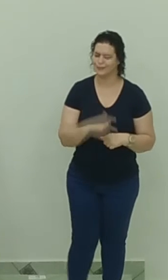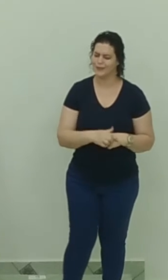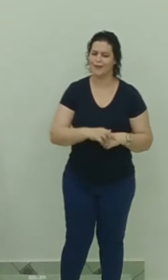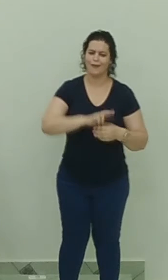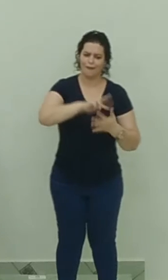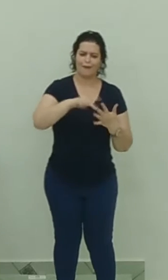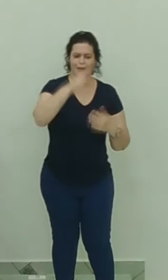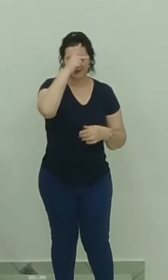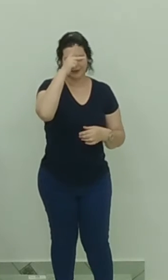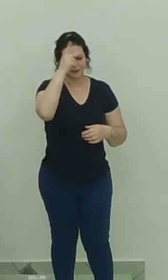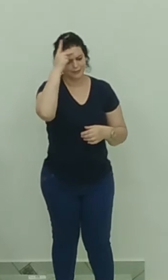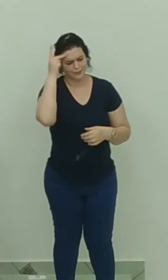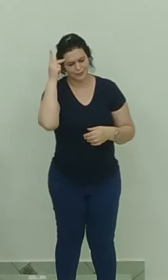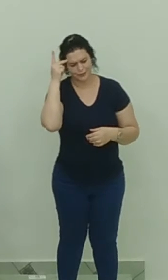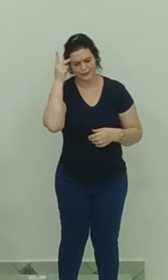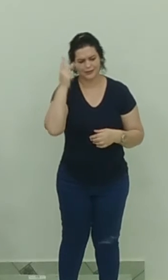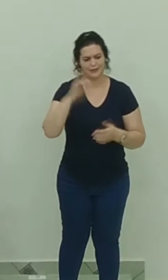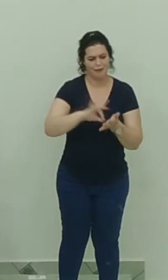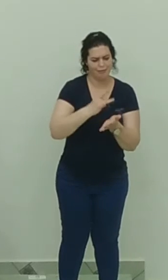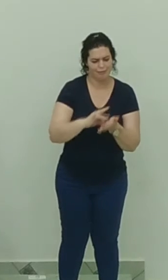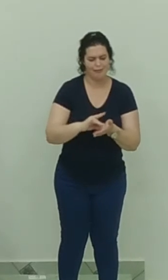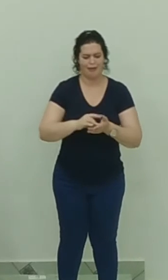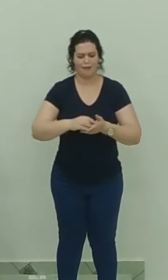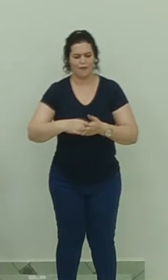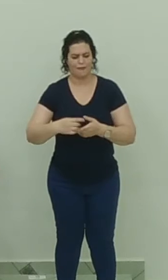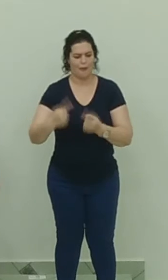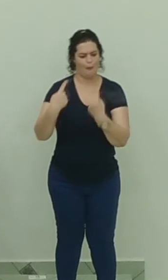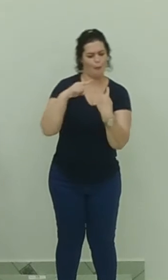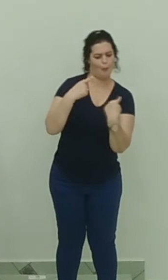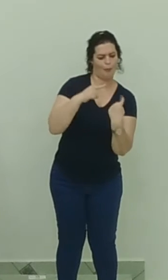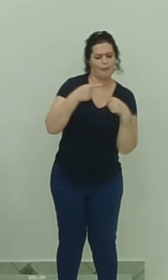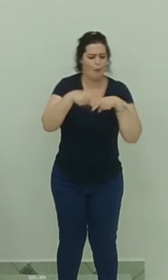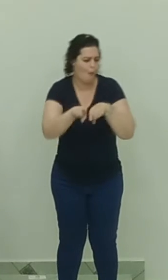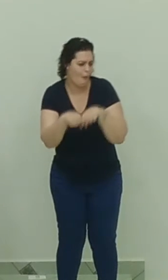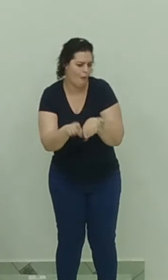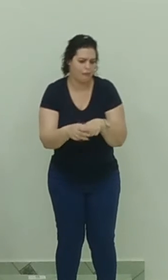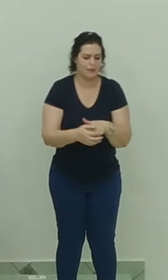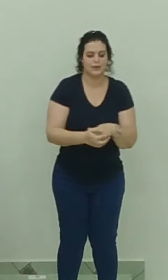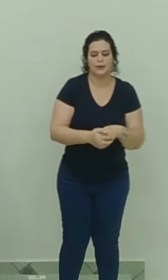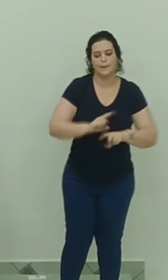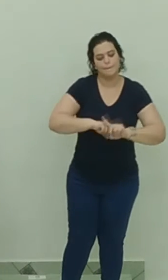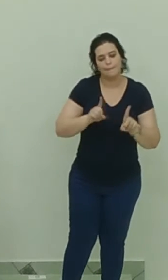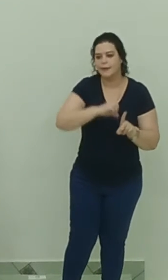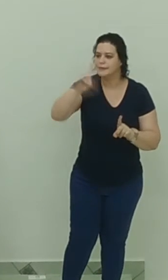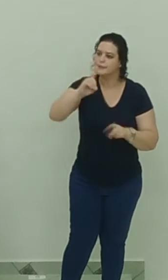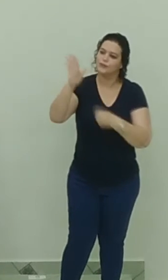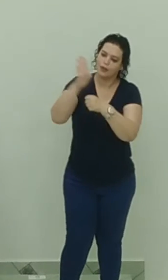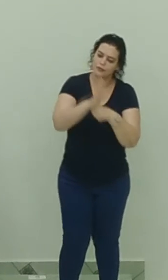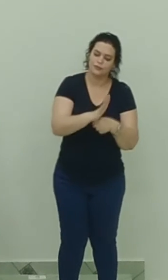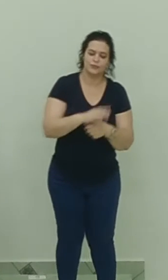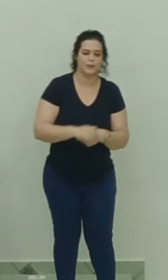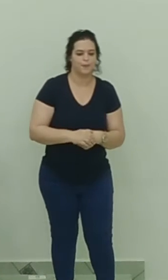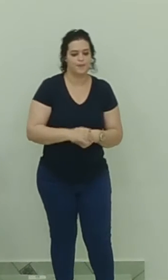vezes. O Rio Jordão era um desafio geográfico, mas ao mesmo tempo era